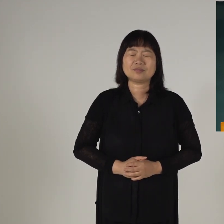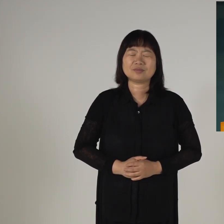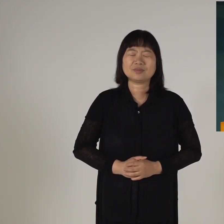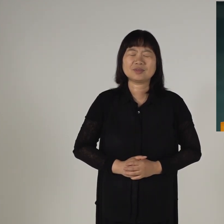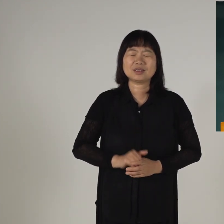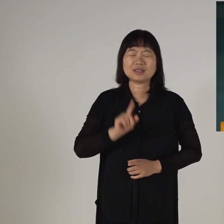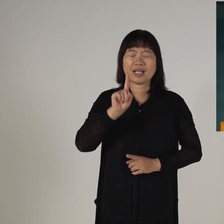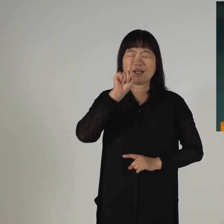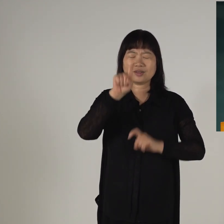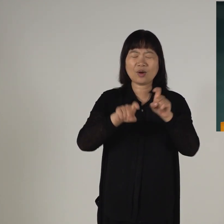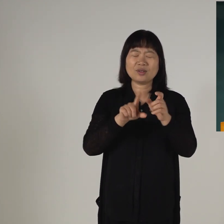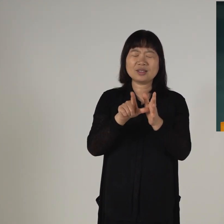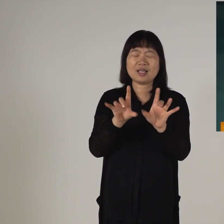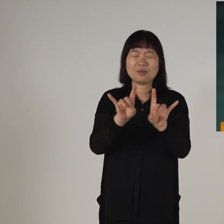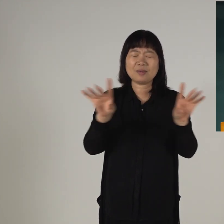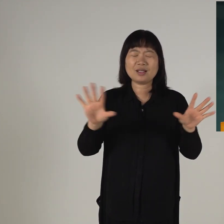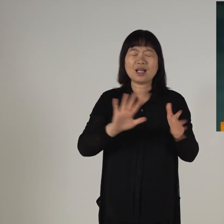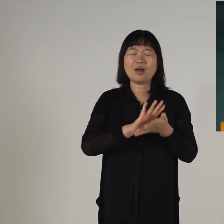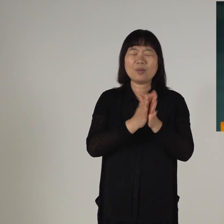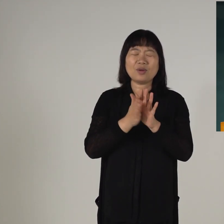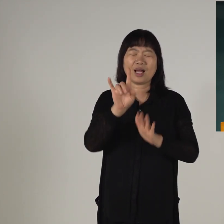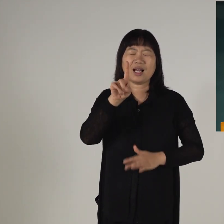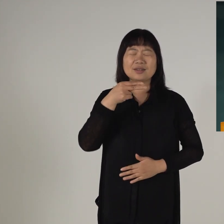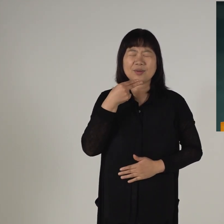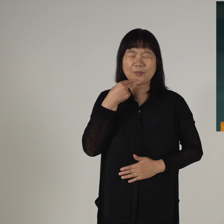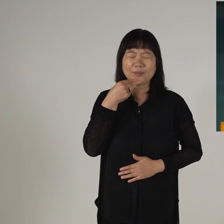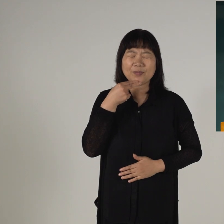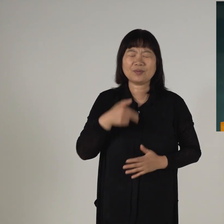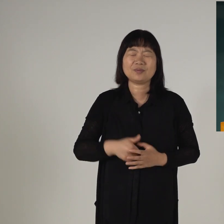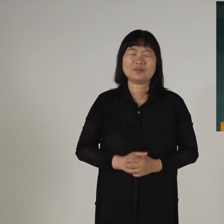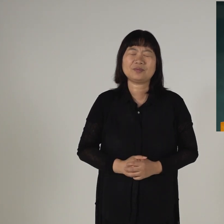한 걸음 뗄 때마다 아무 변화도 없고